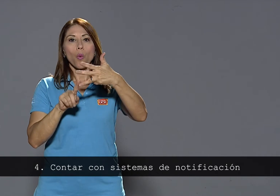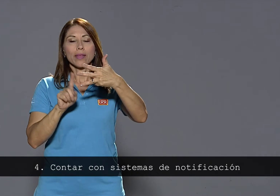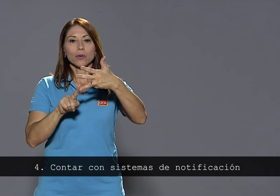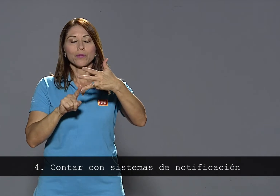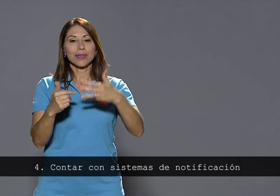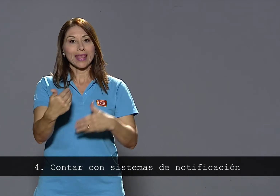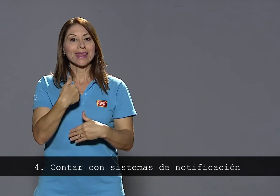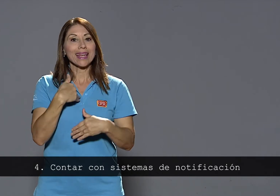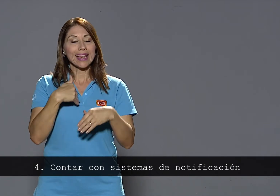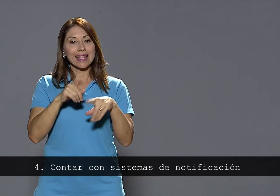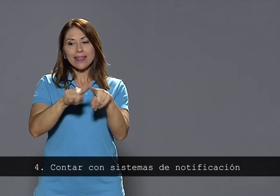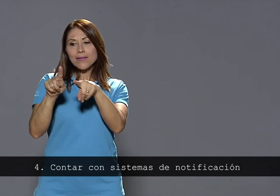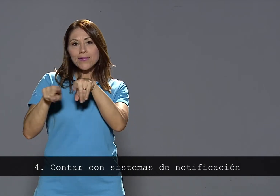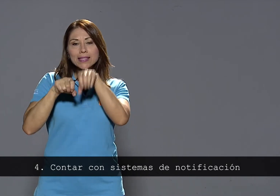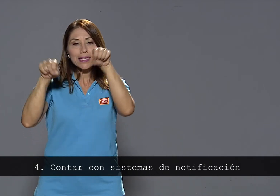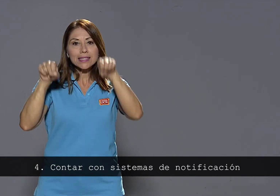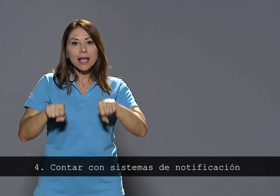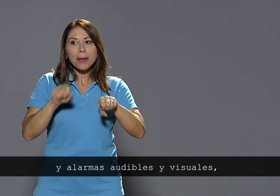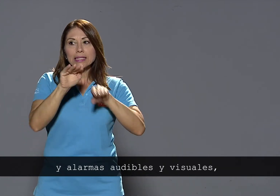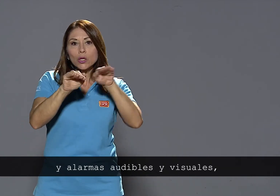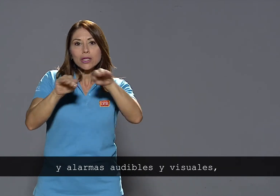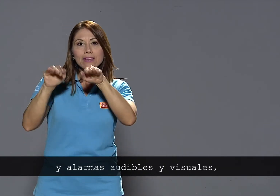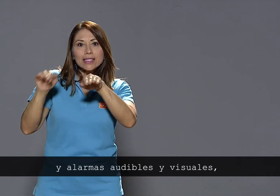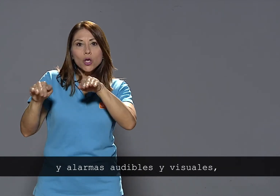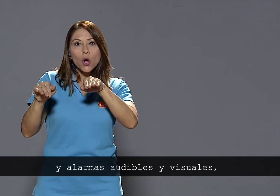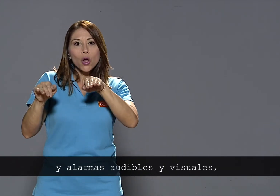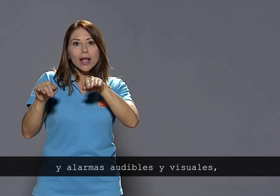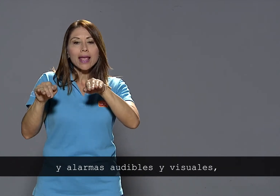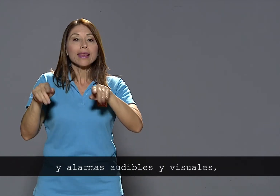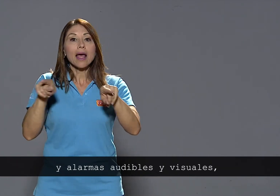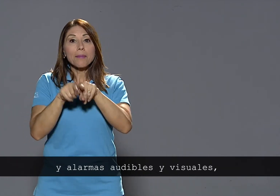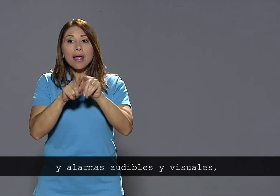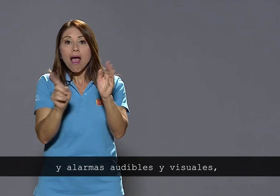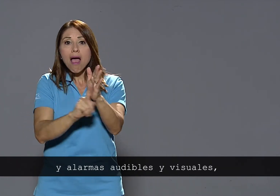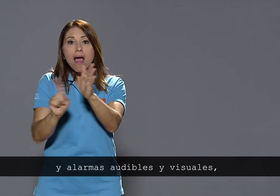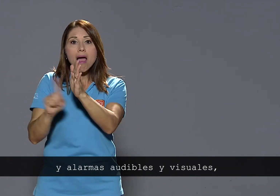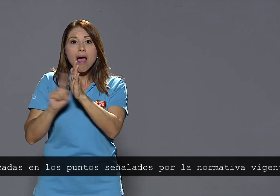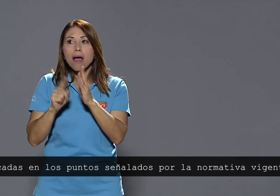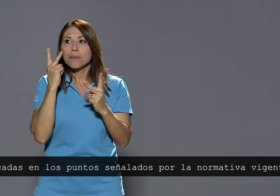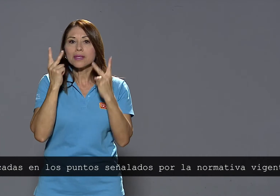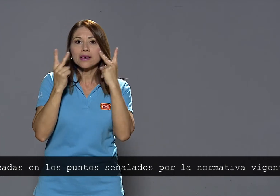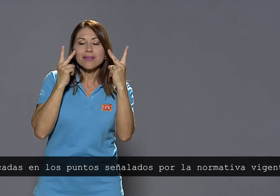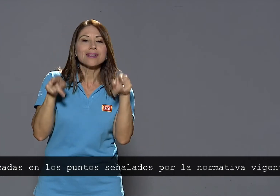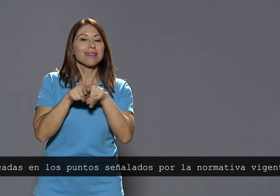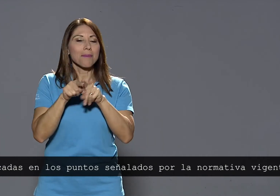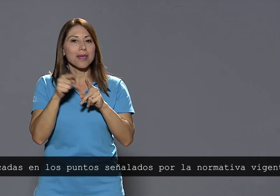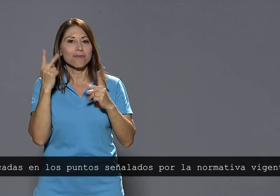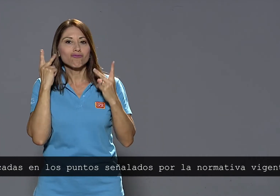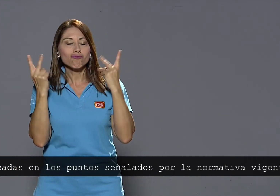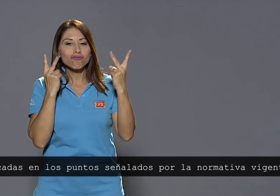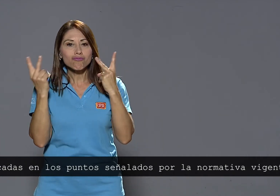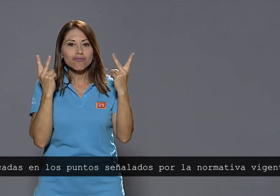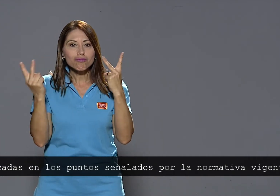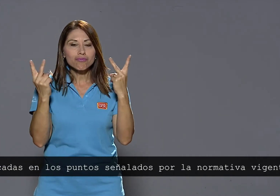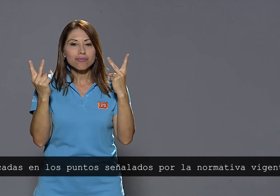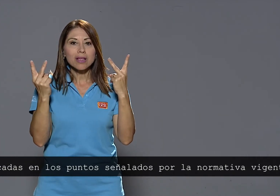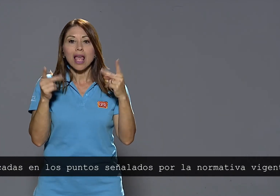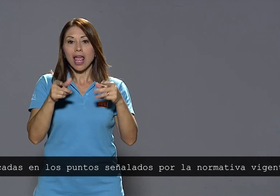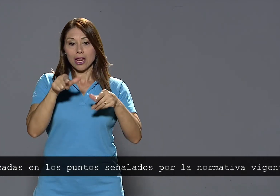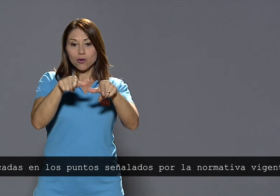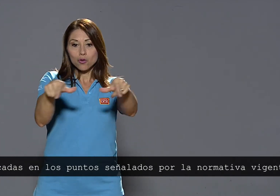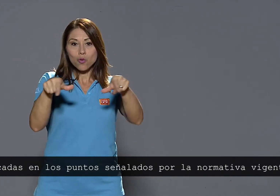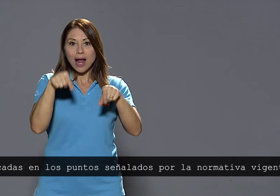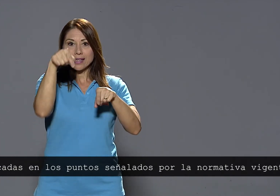4. Contar con sistemas de notificación y alarmas audibles y visuales, ubicadas en los puntos señalados por la